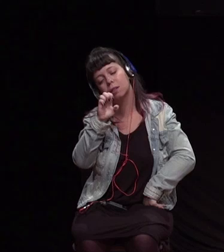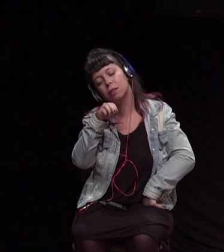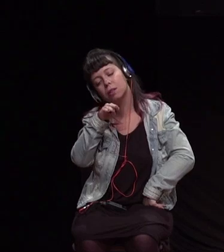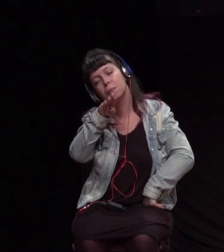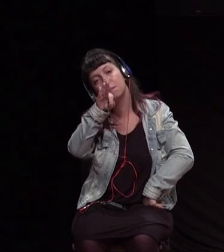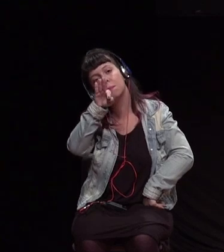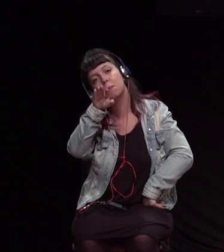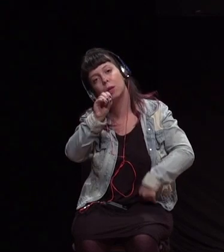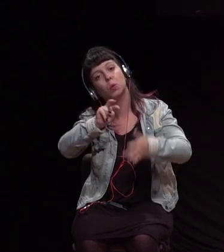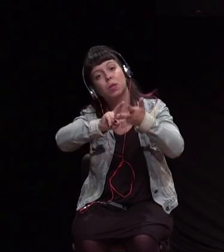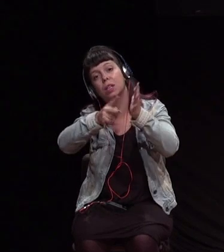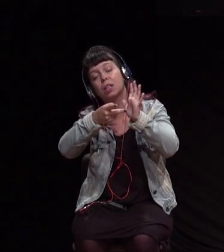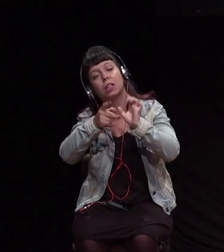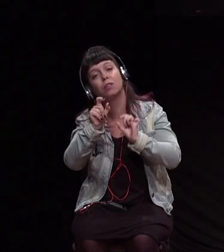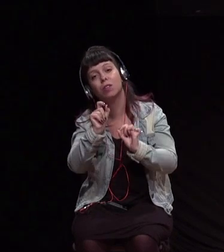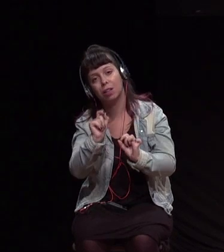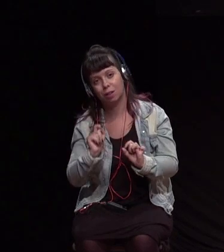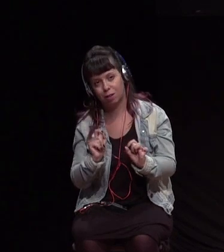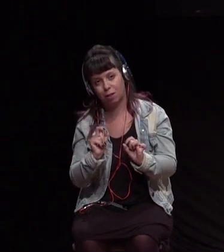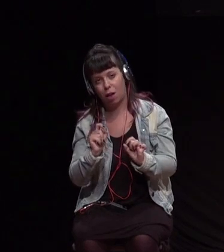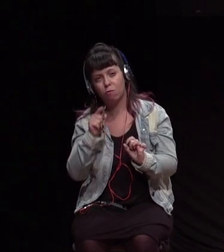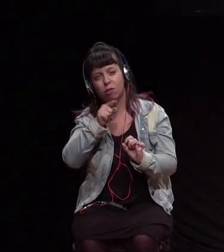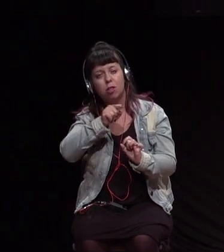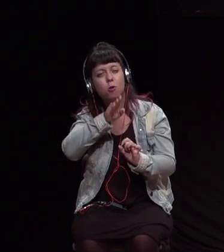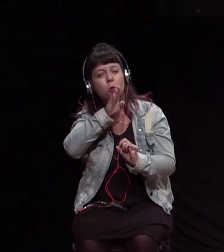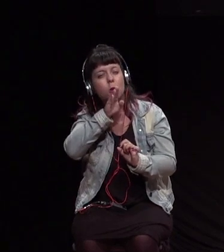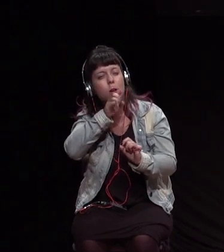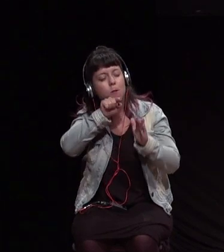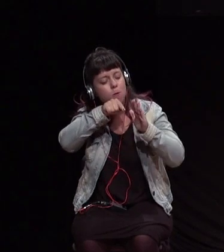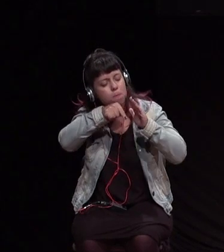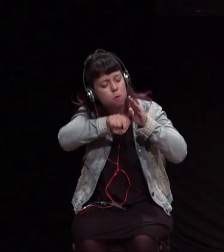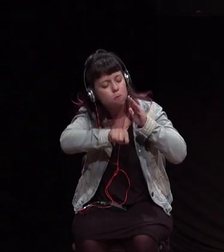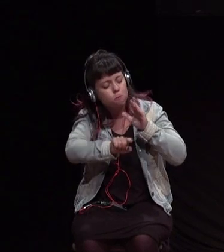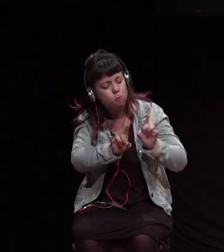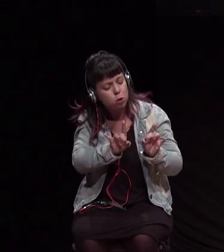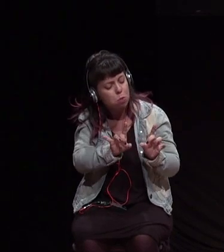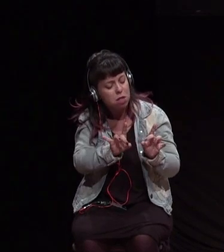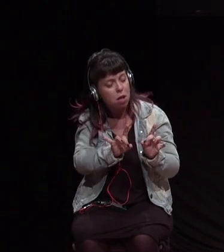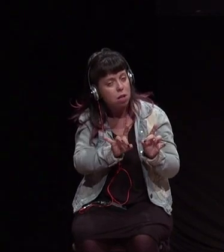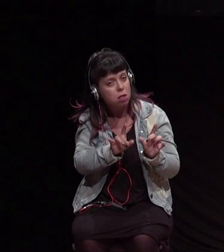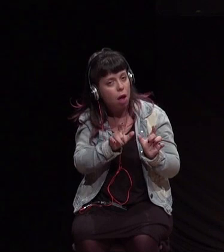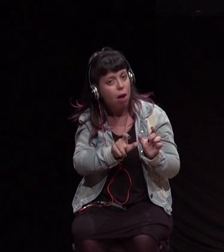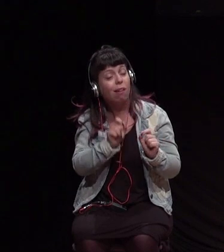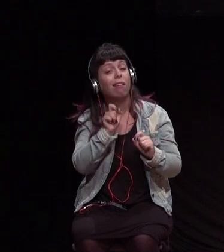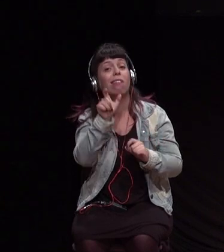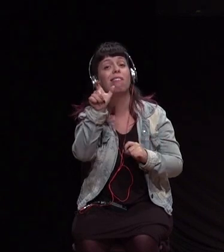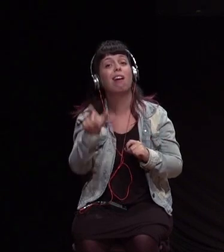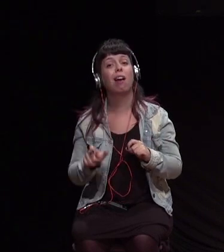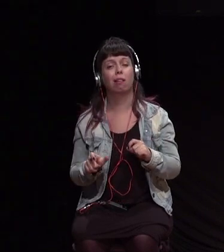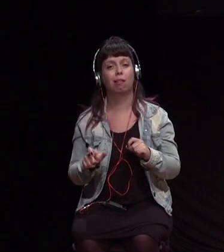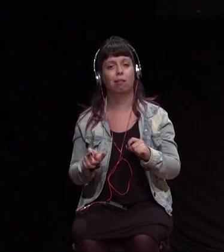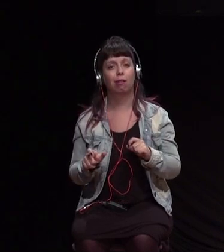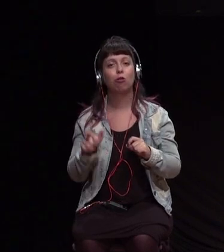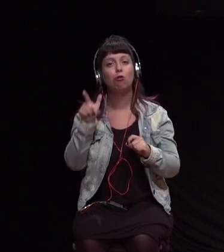object, about a belonging? And I think in some ways we're lucky that we're talking about